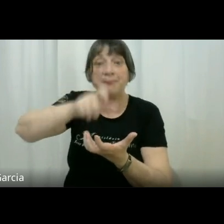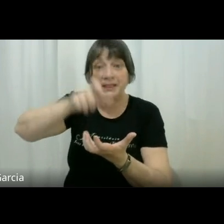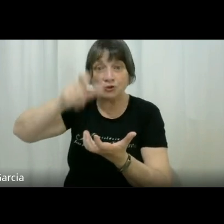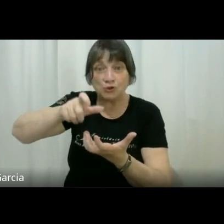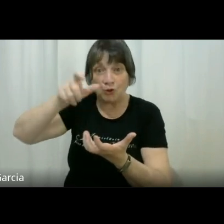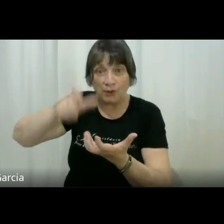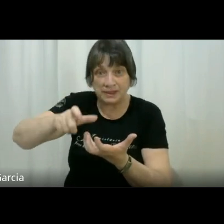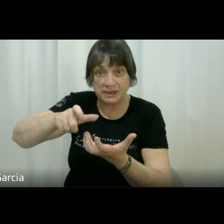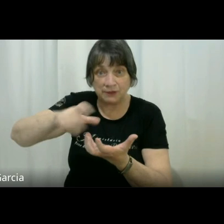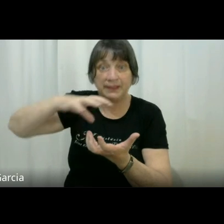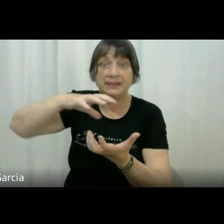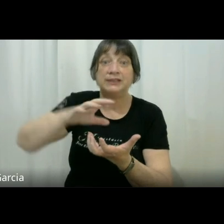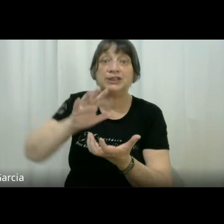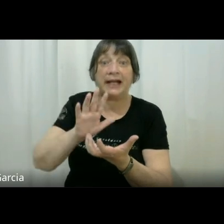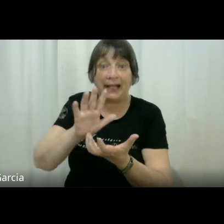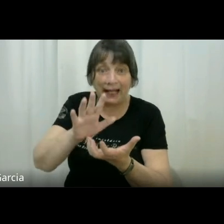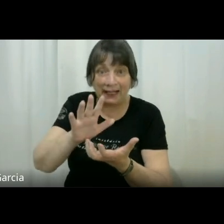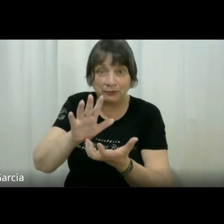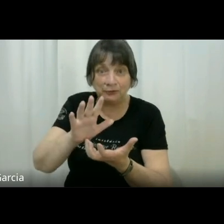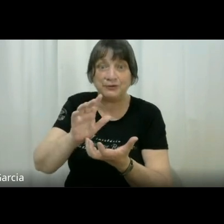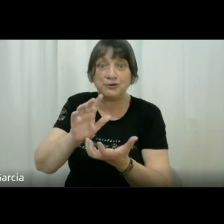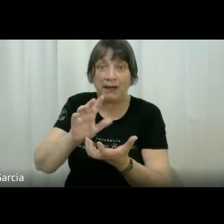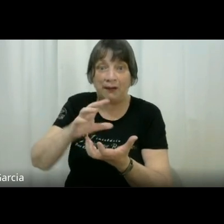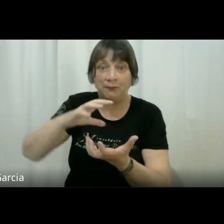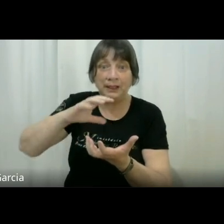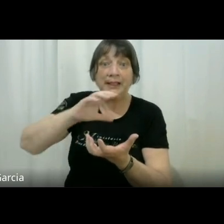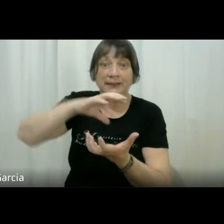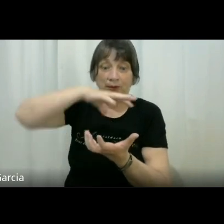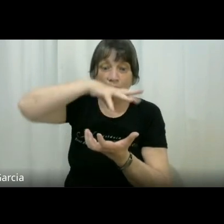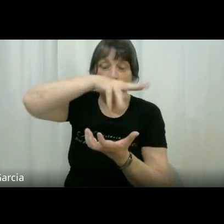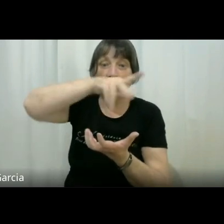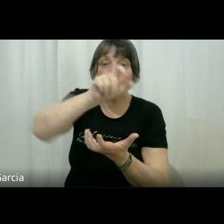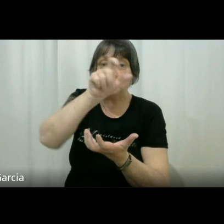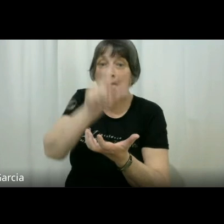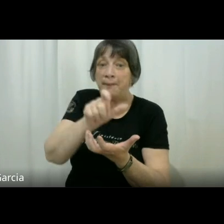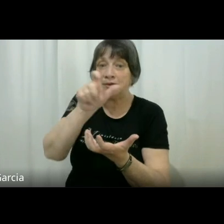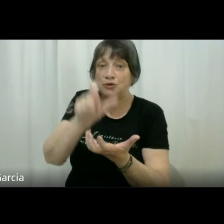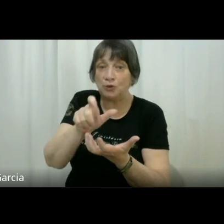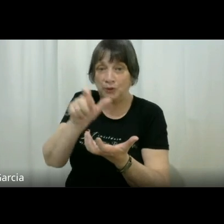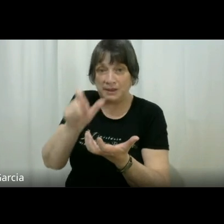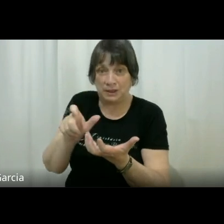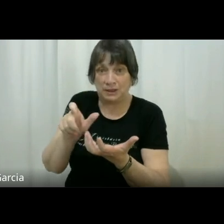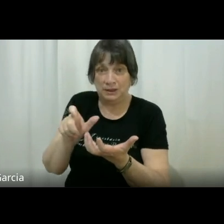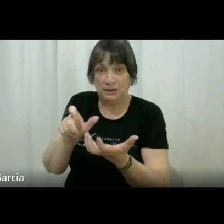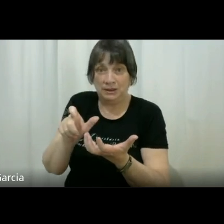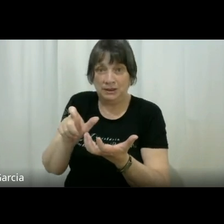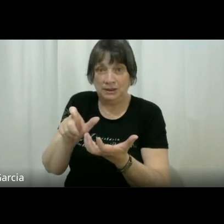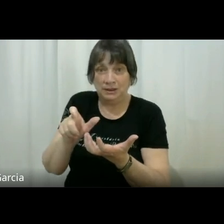de pessoas, eu tenho que deixar claro no visual. Então, o mundo,